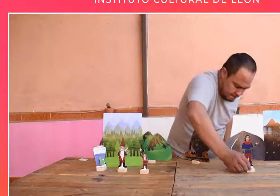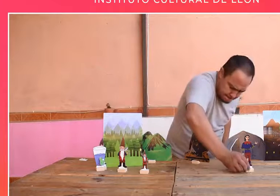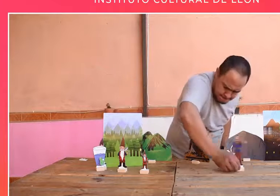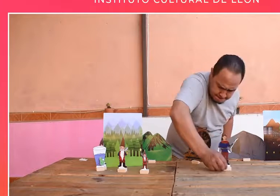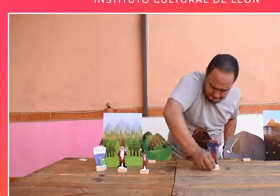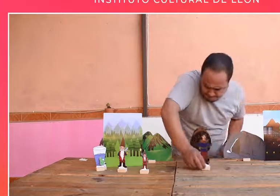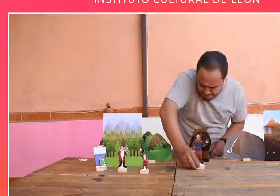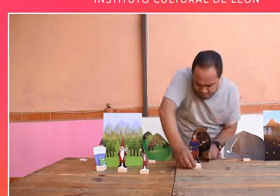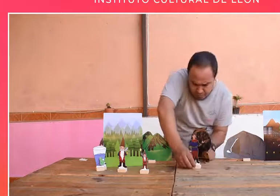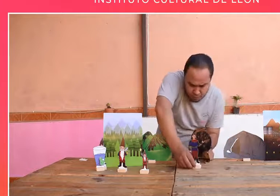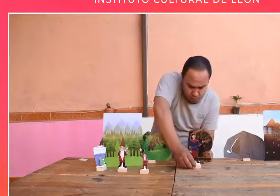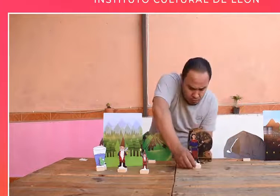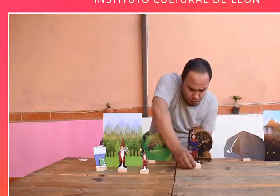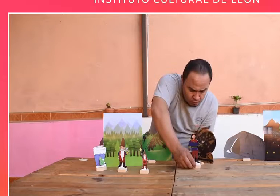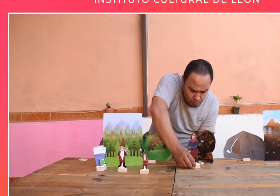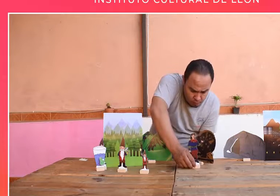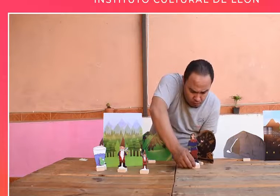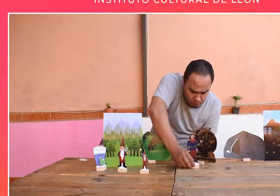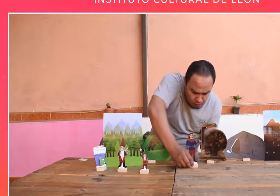No estaba.